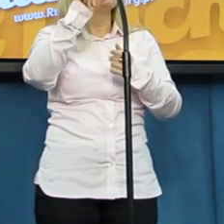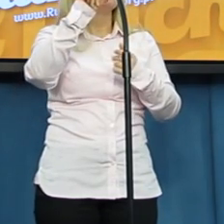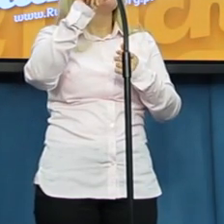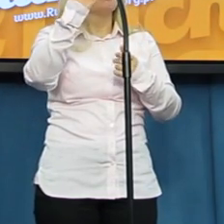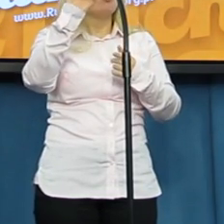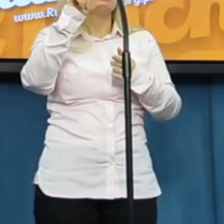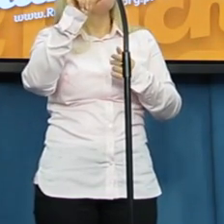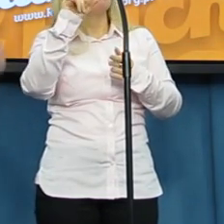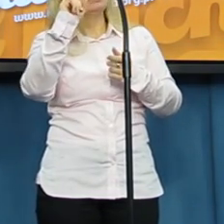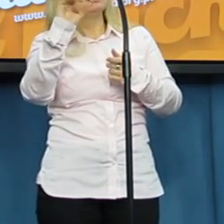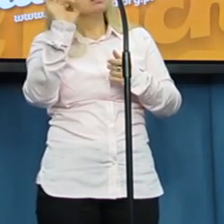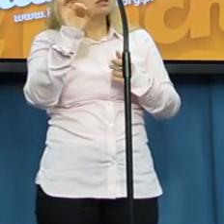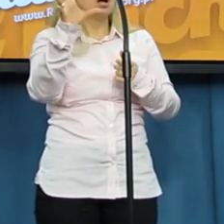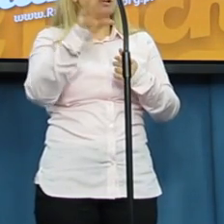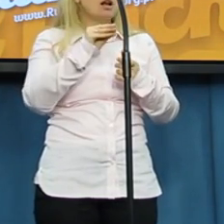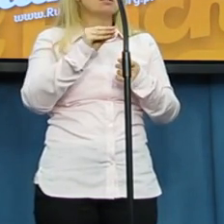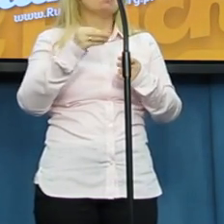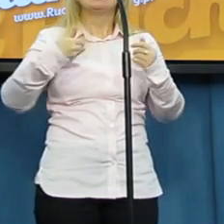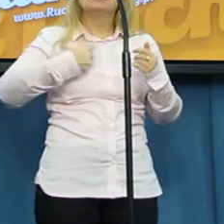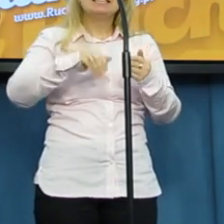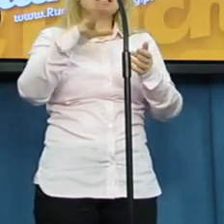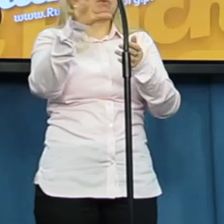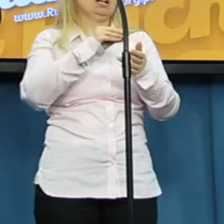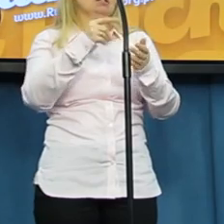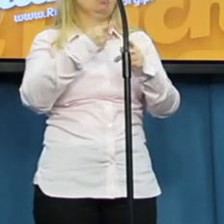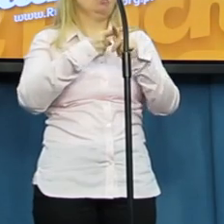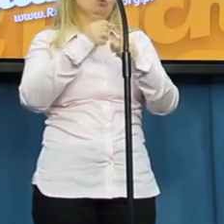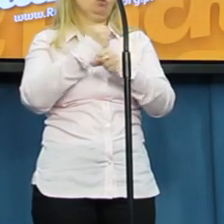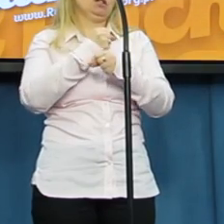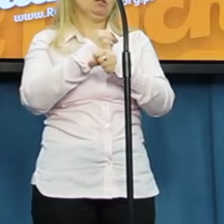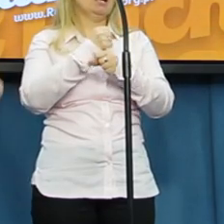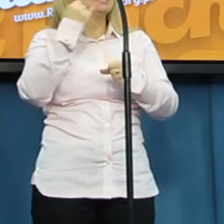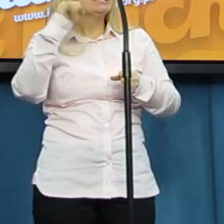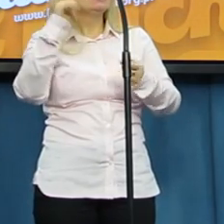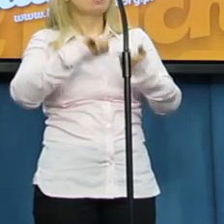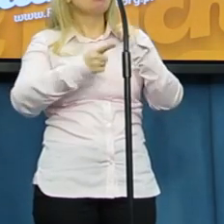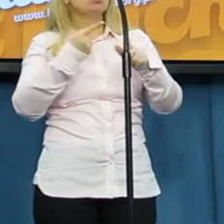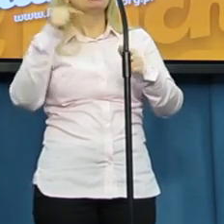partię opozycyjną. Trzeba doprowadzić, że inni politycy zaczną w Polsce decydować o naszej